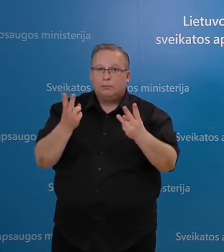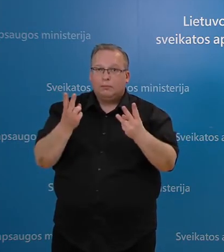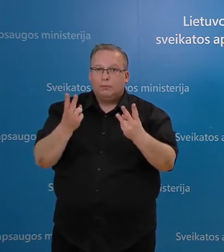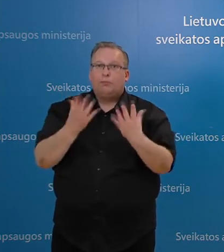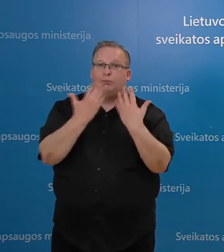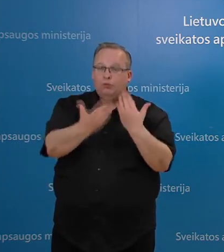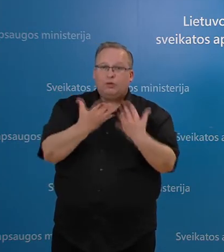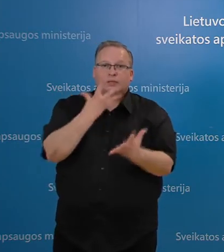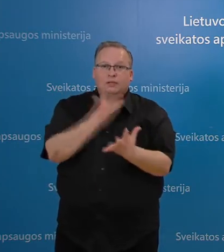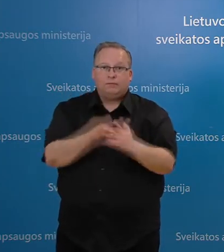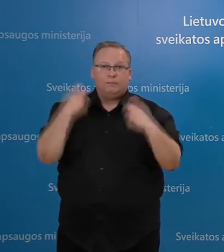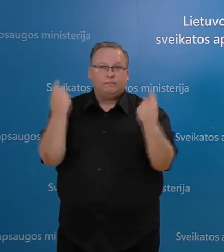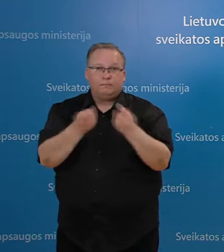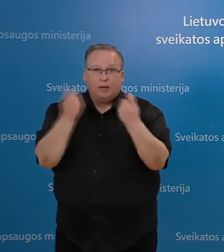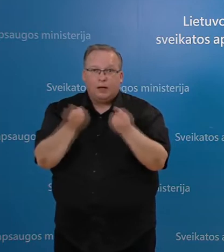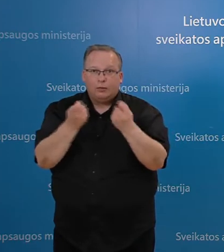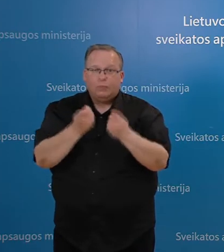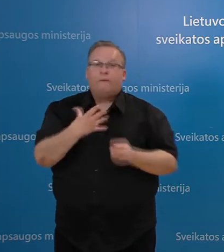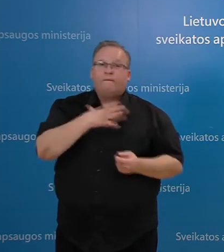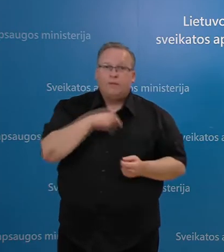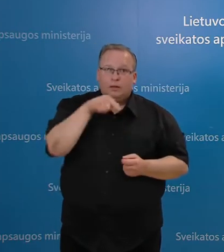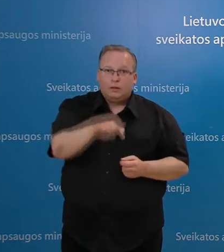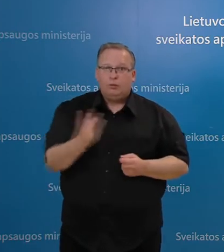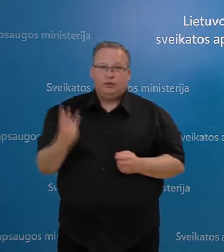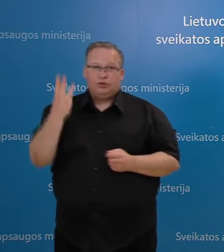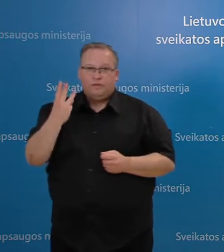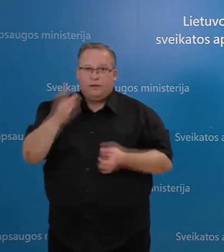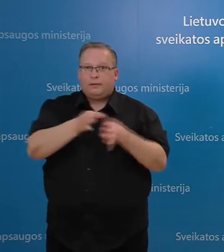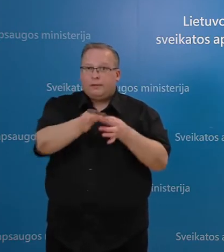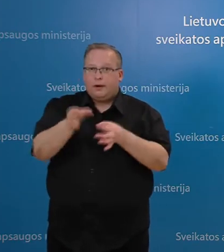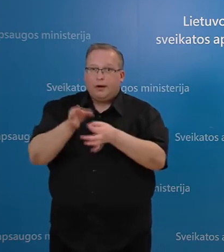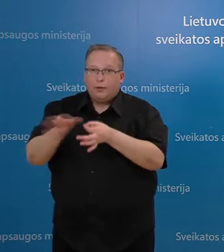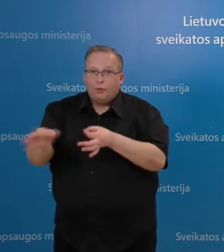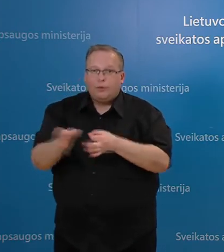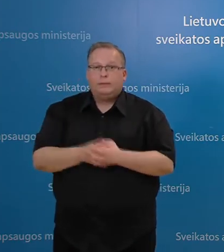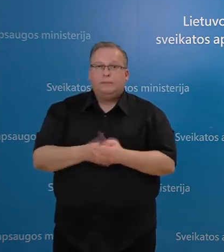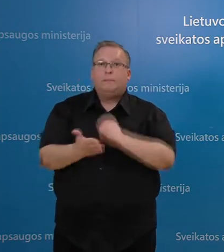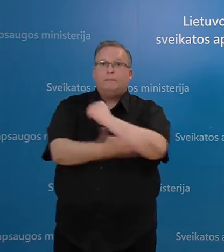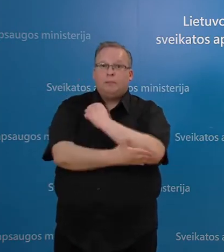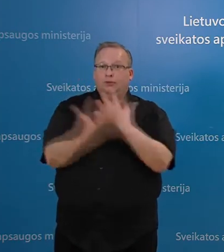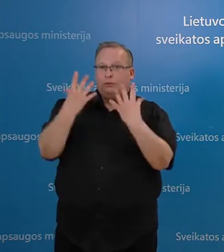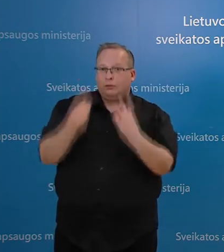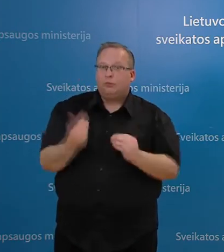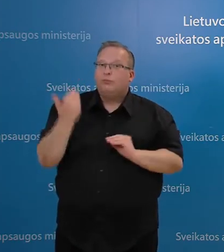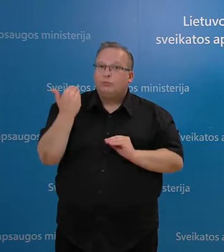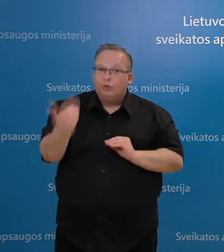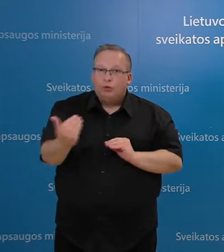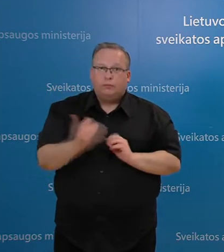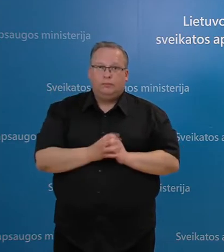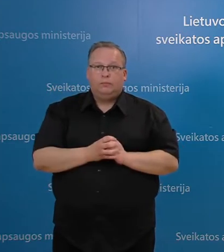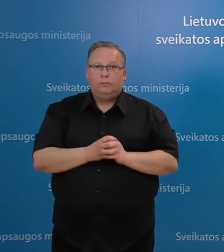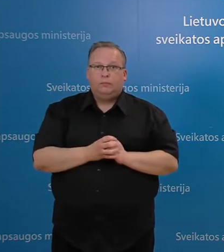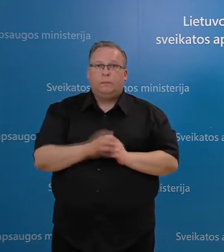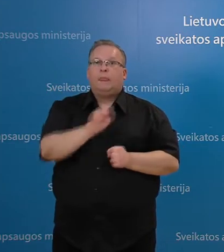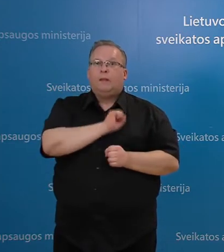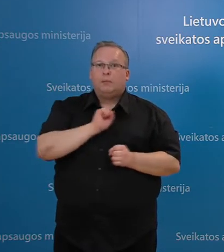švenčių vykusių Vilniaus ir Širvintų rajonuose. Na taip, tai paskutinių dienų